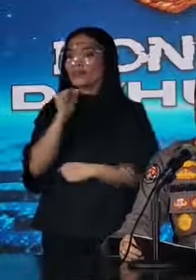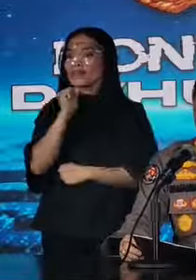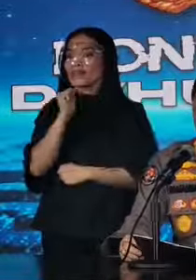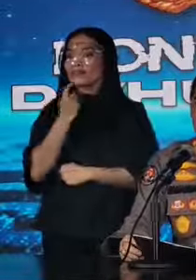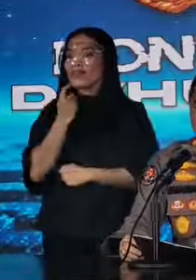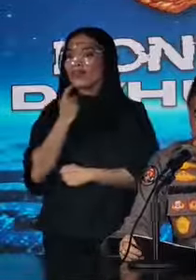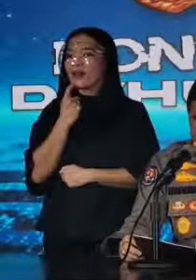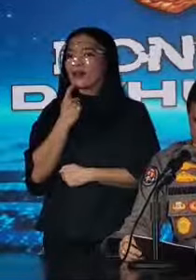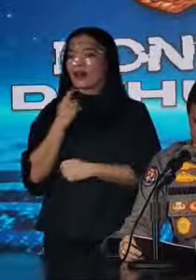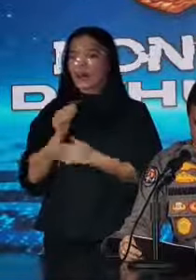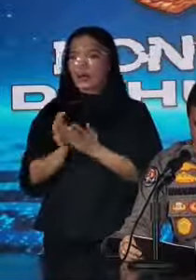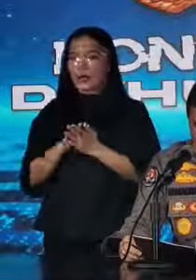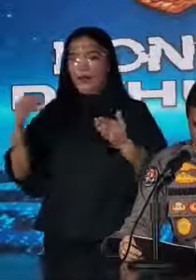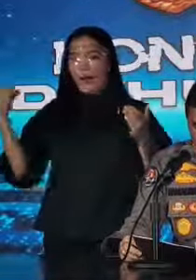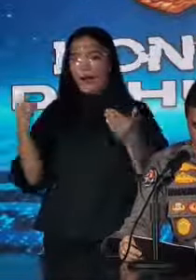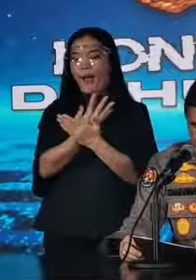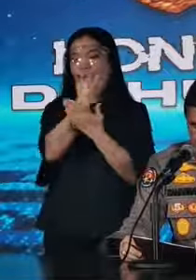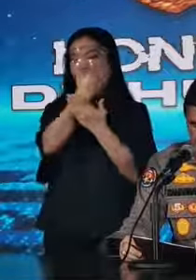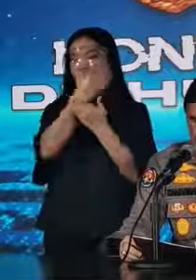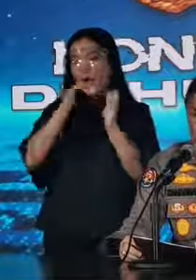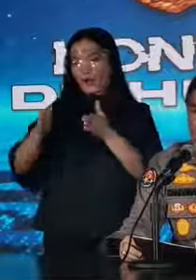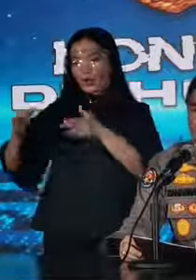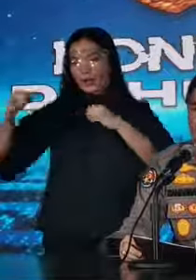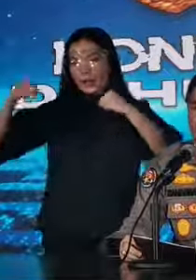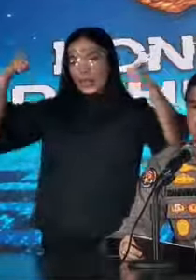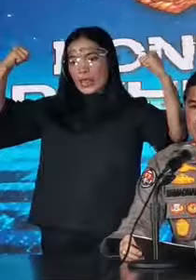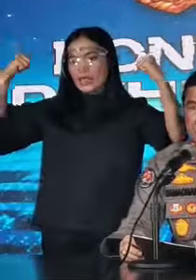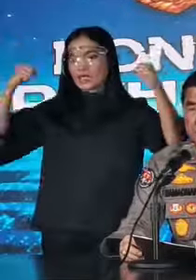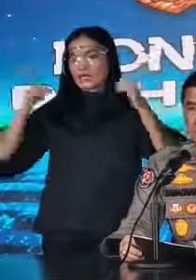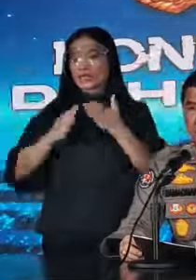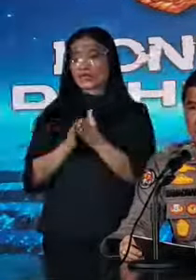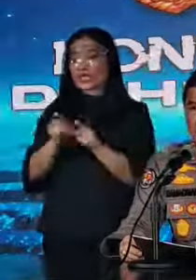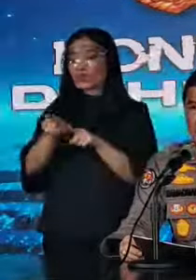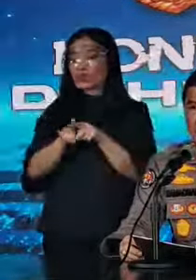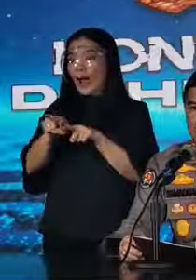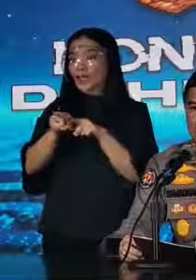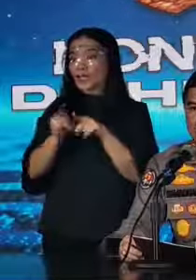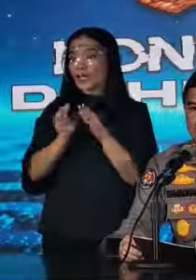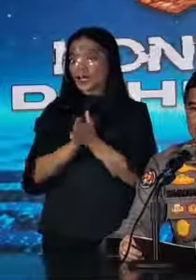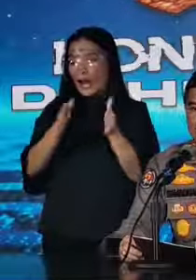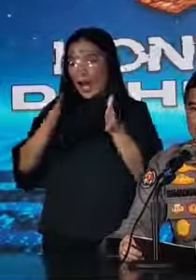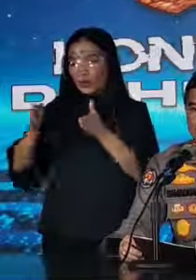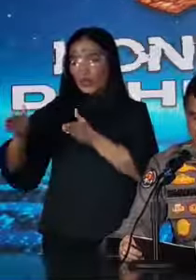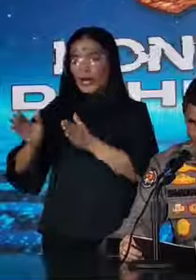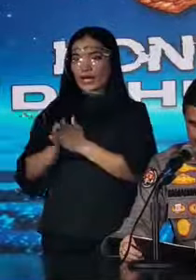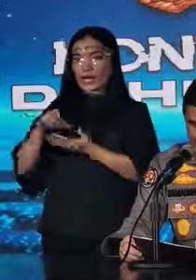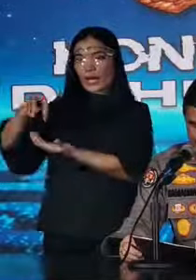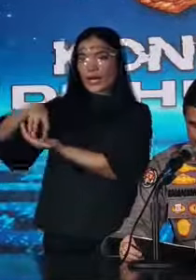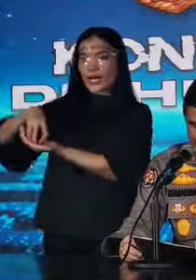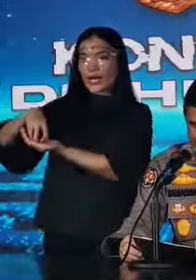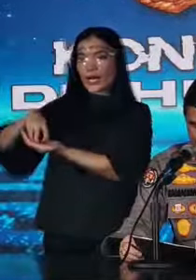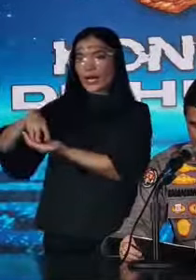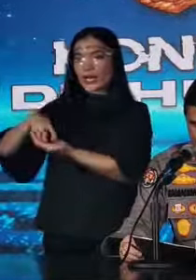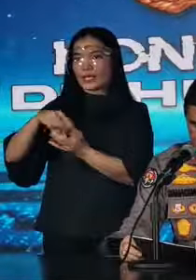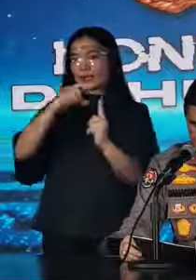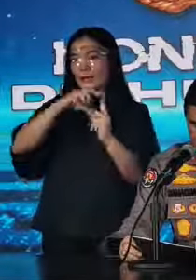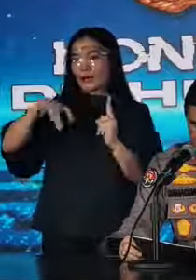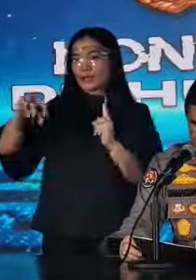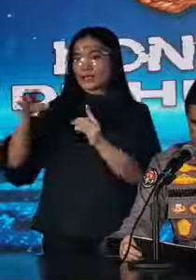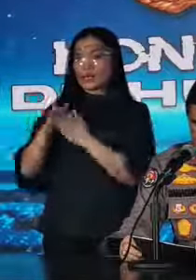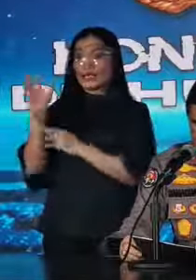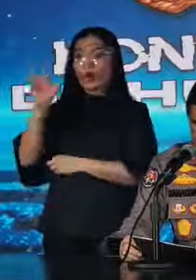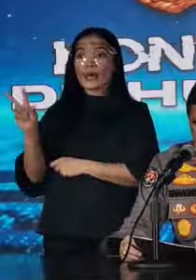pelanggaran protokol kesehatan sesuai dengan Peraturan Daerah Provinsi Jawa Barat nomor